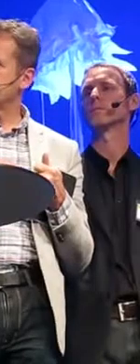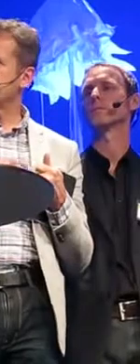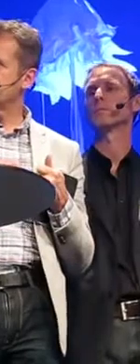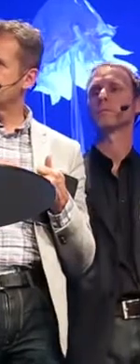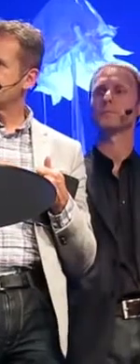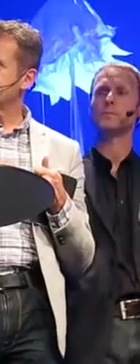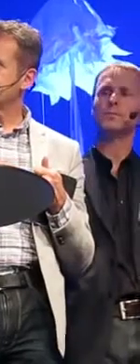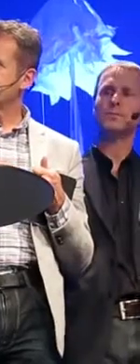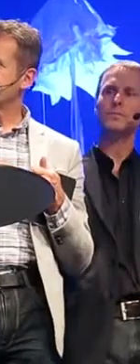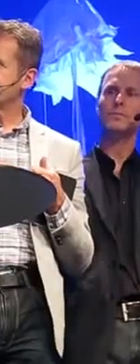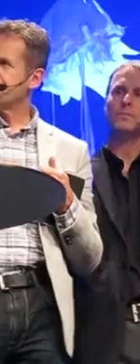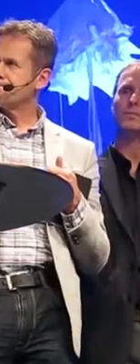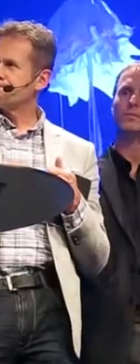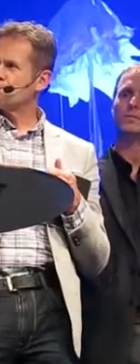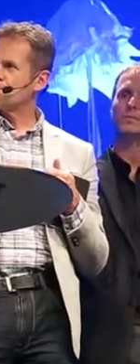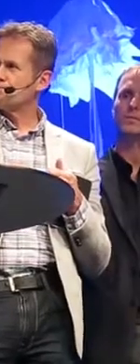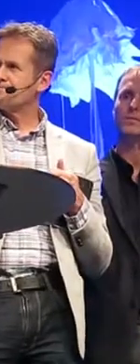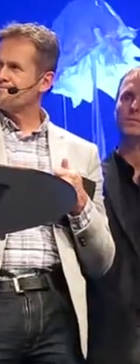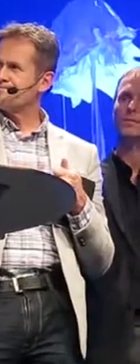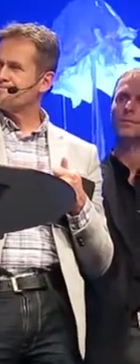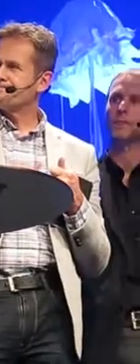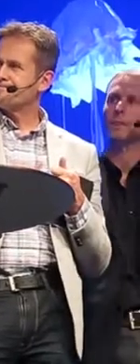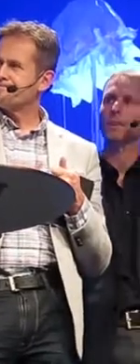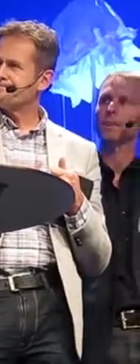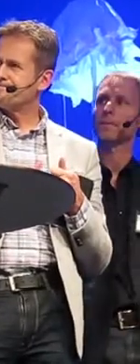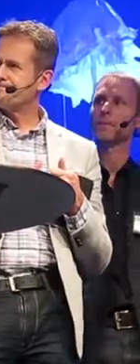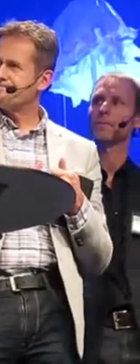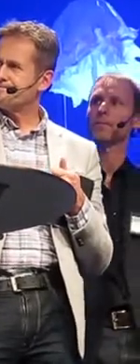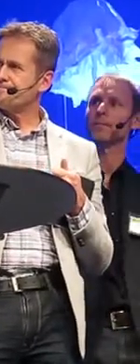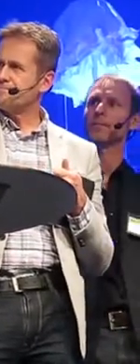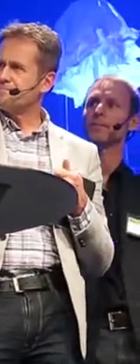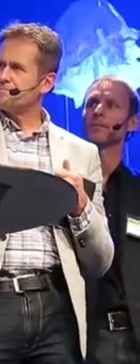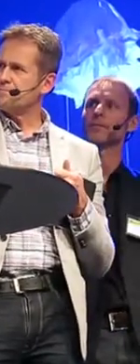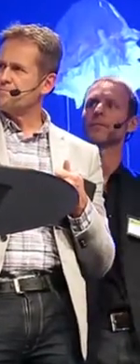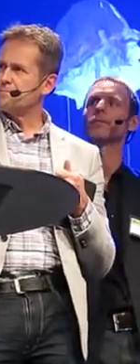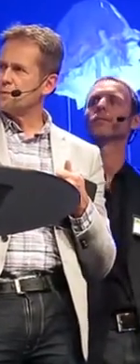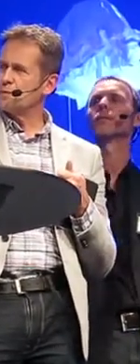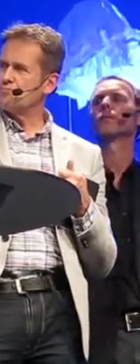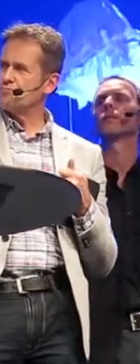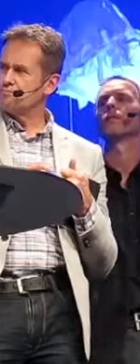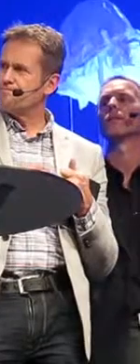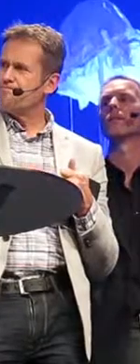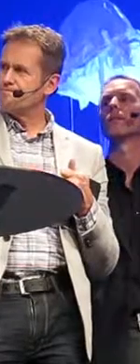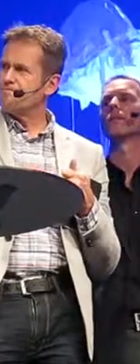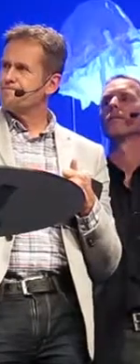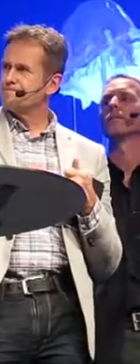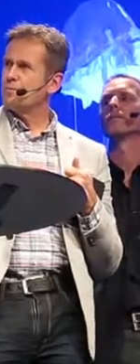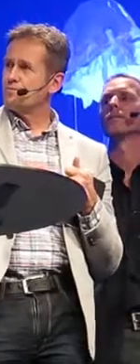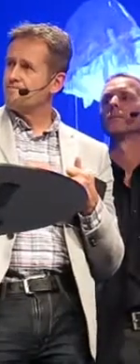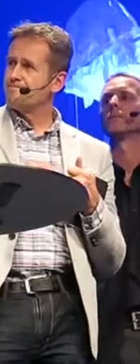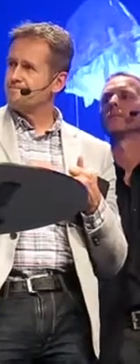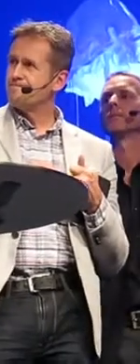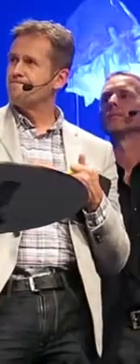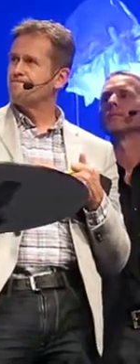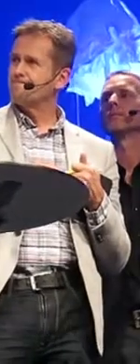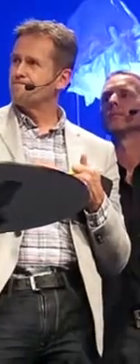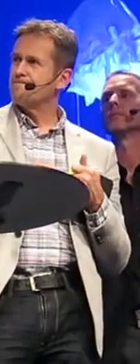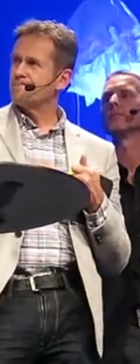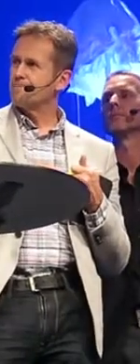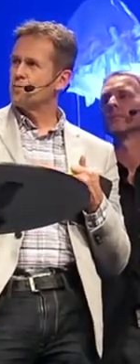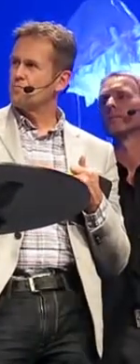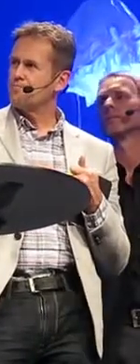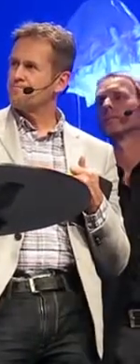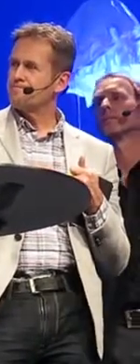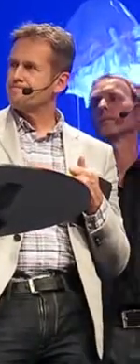kvotsystemstänkande. Sen gäller det ju där igen att liksom utforma det så att vi inte gynnar, med all respekt för liksom det ni tar fram och